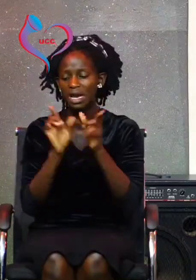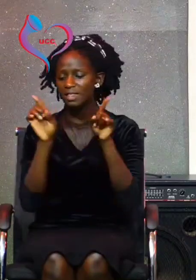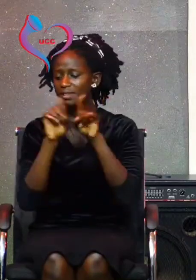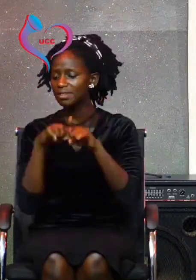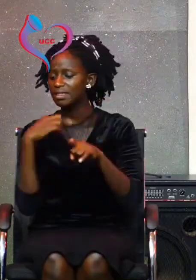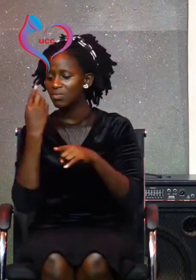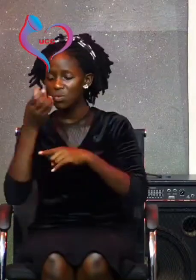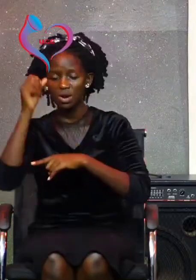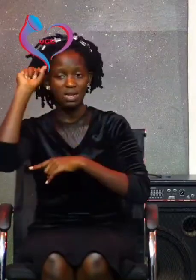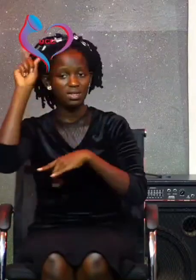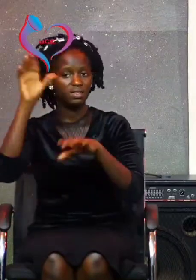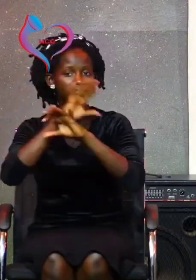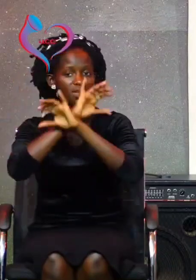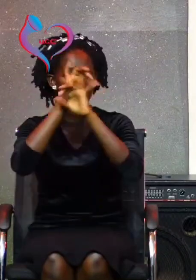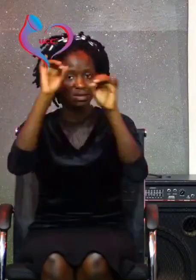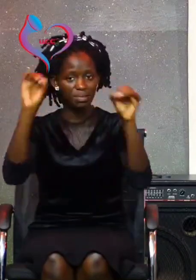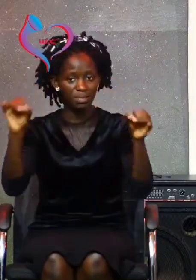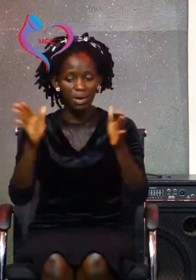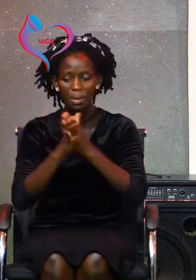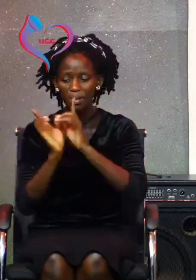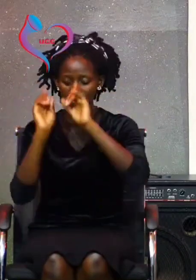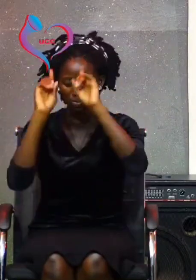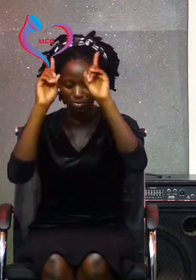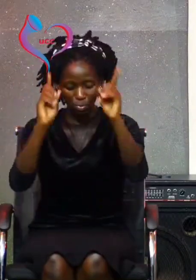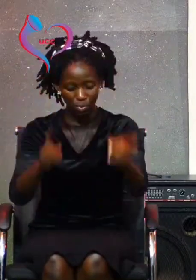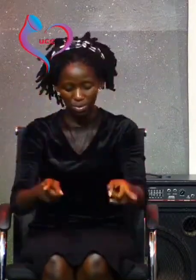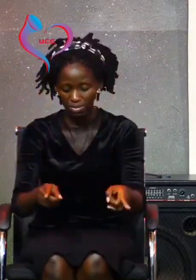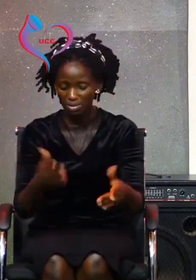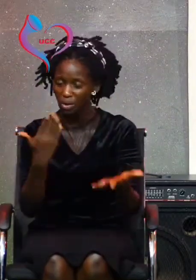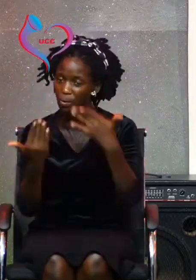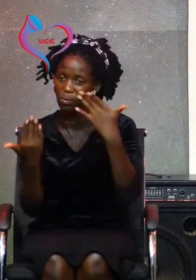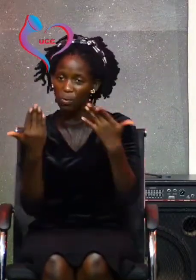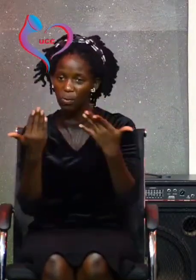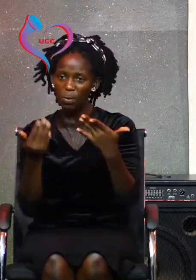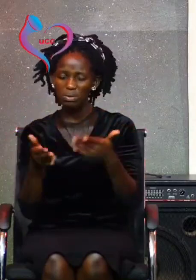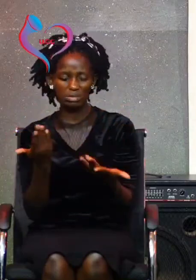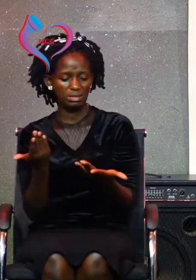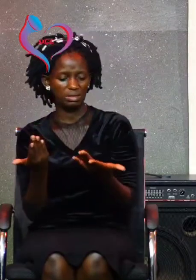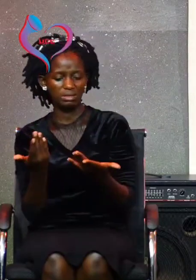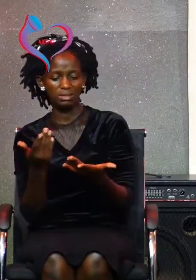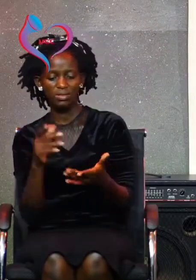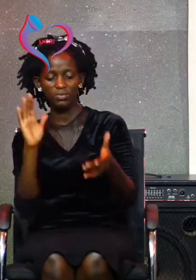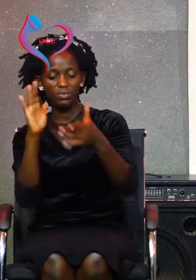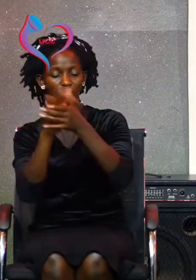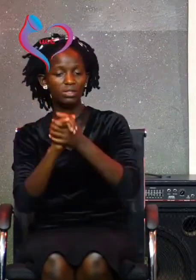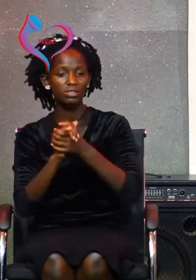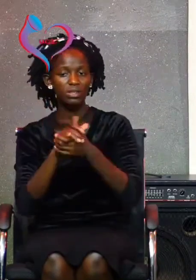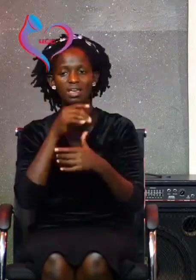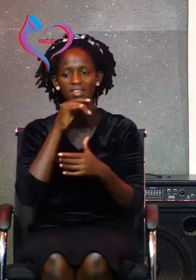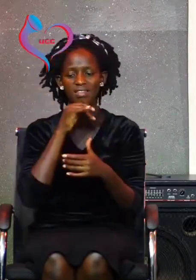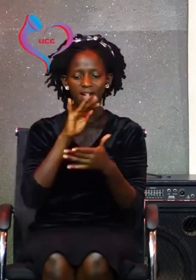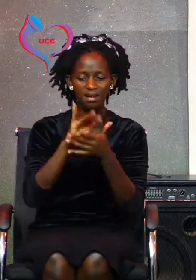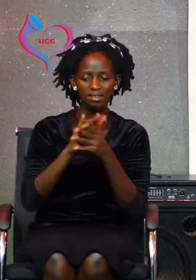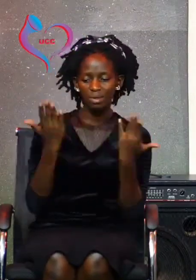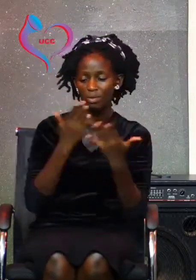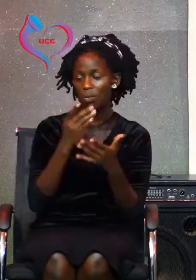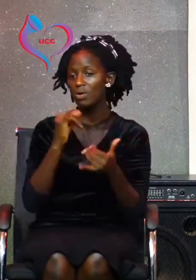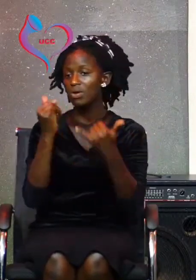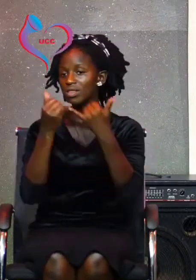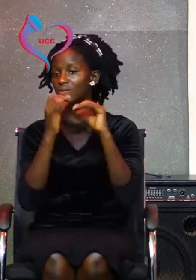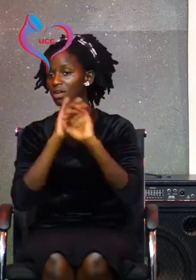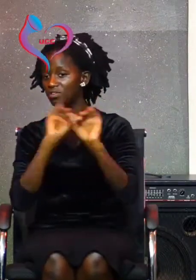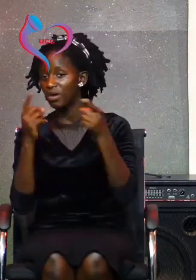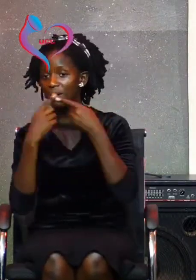atannaba naye ng'otuuse newankubadde omwami oba omukyala tonnamufuna, kubanga amasomo ga